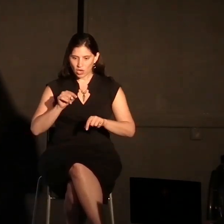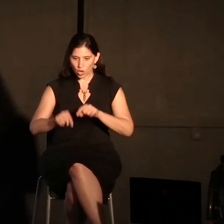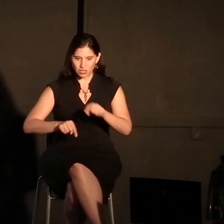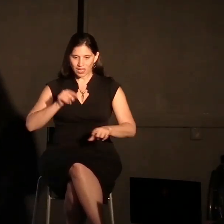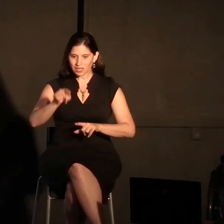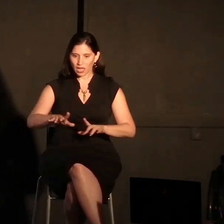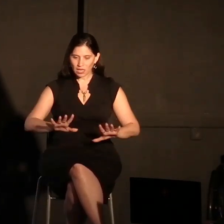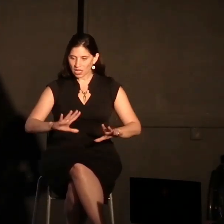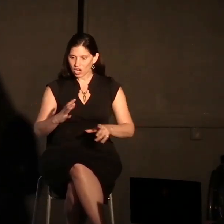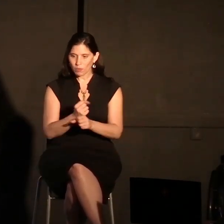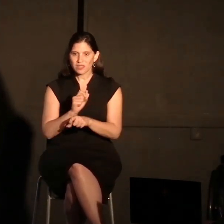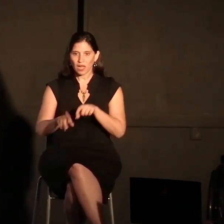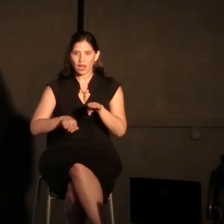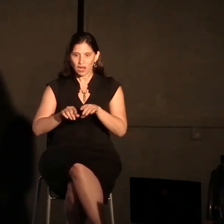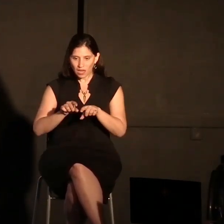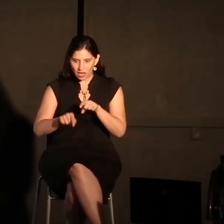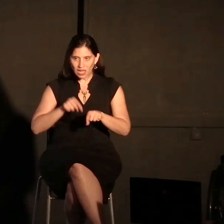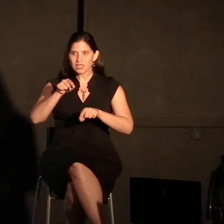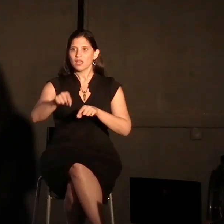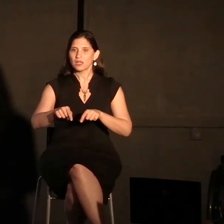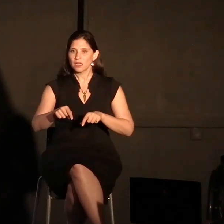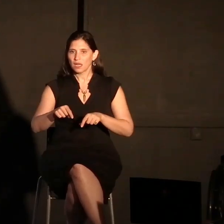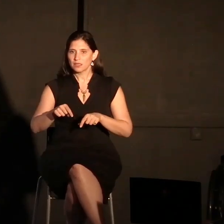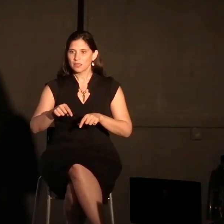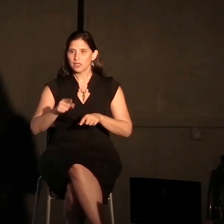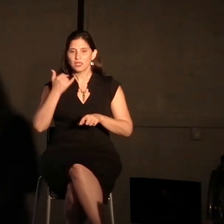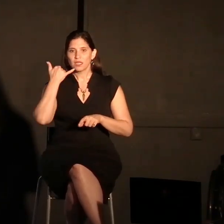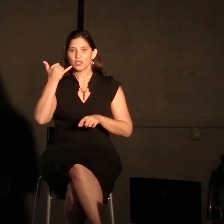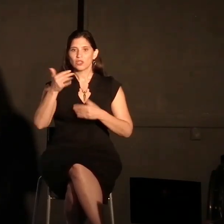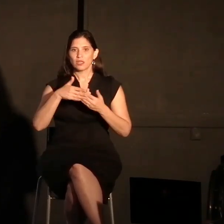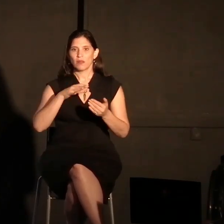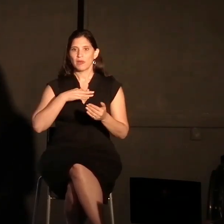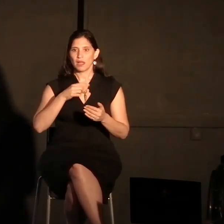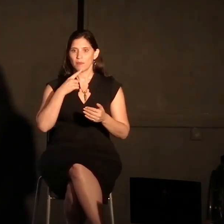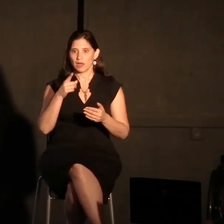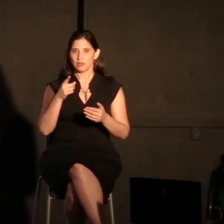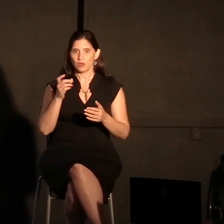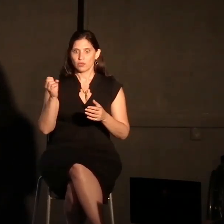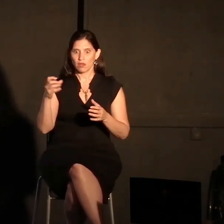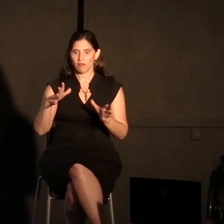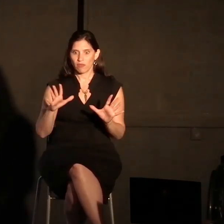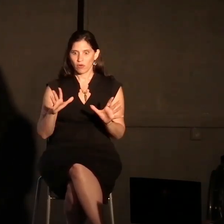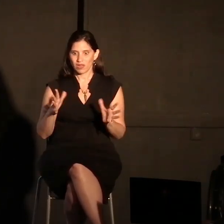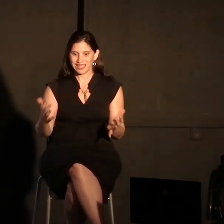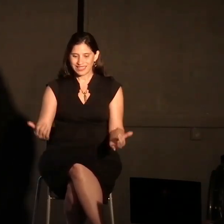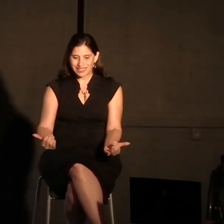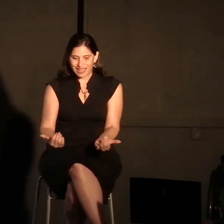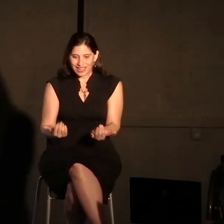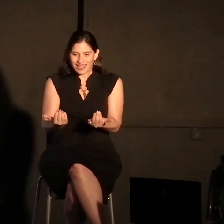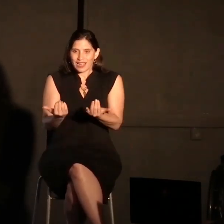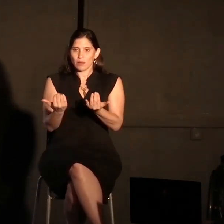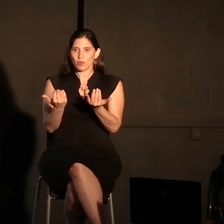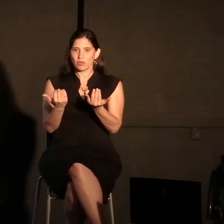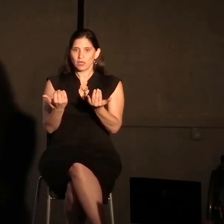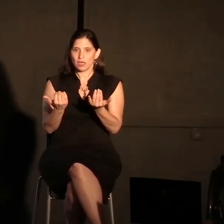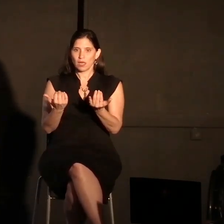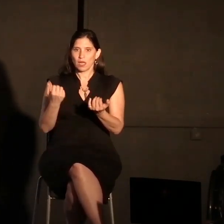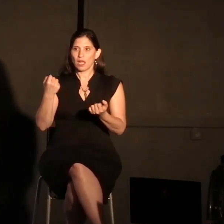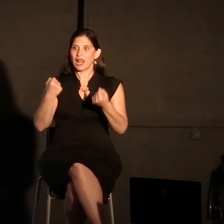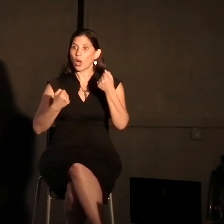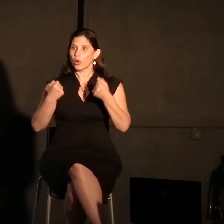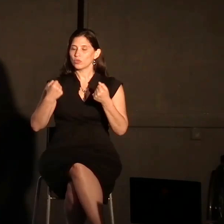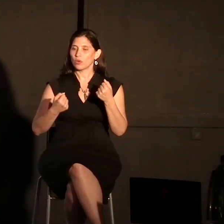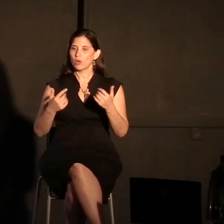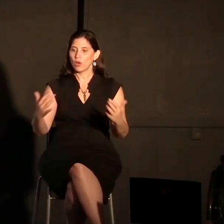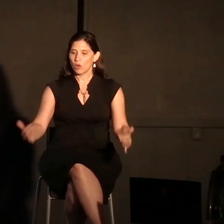אני לא מצליחה ללכת צעד אחד התקשרתי לבעלי אמרתי לו שיבוא ירים אותי לאוטו